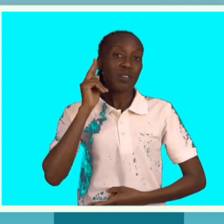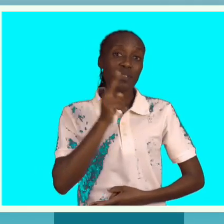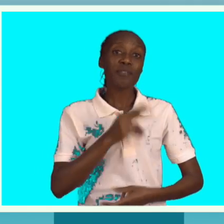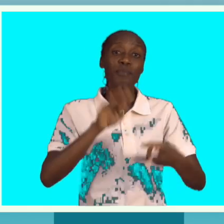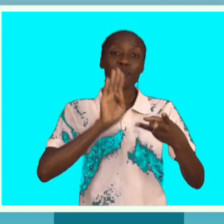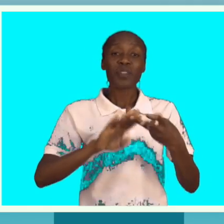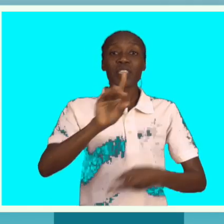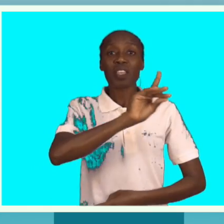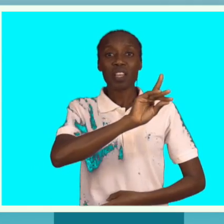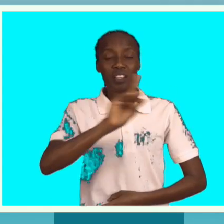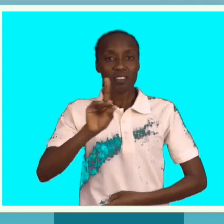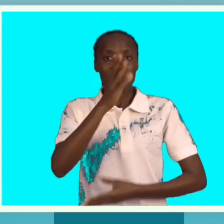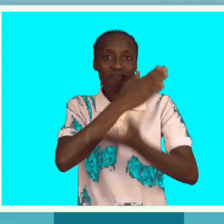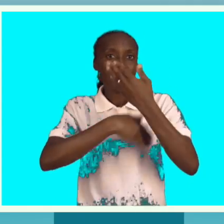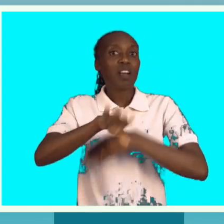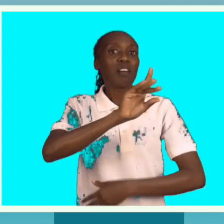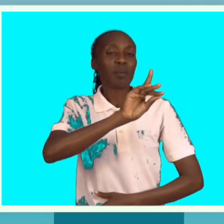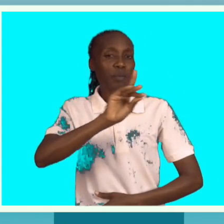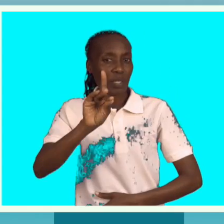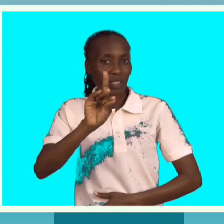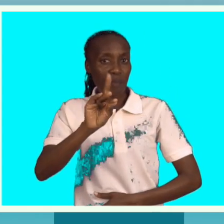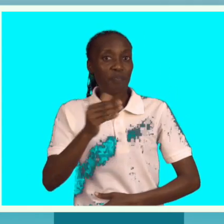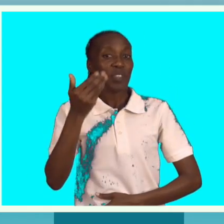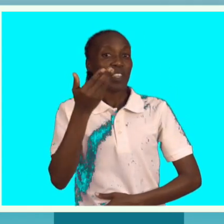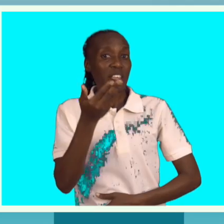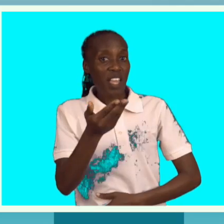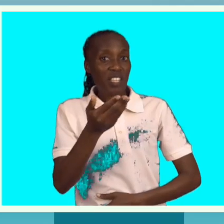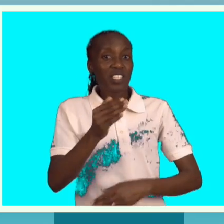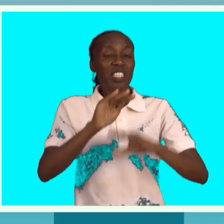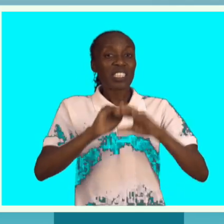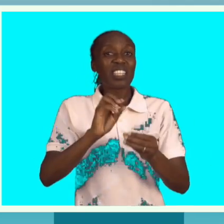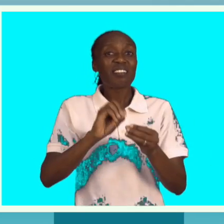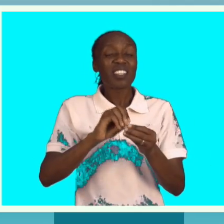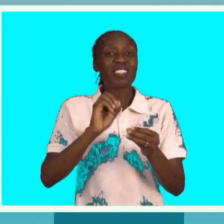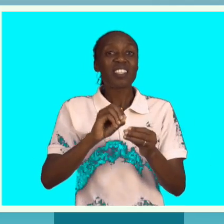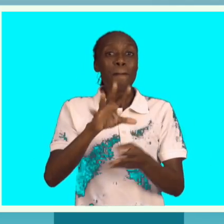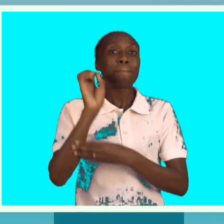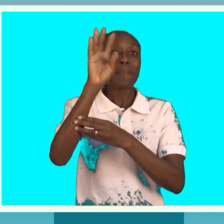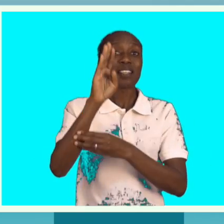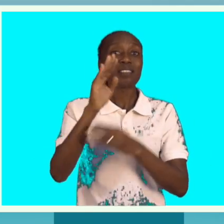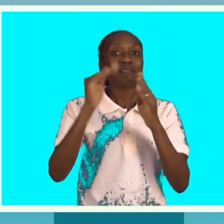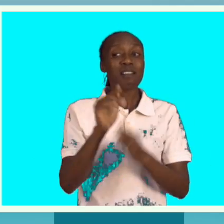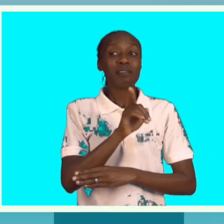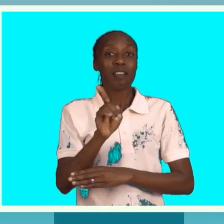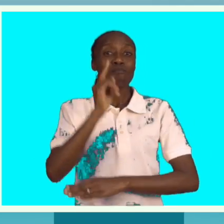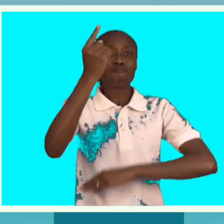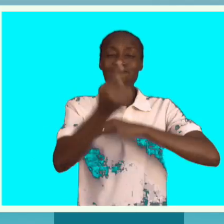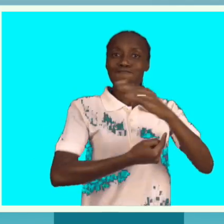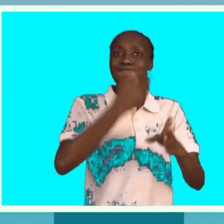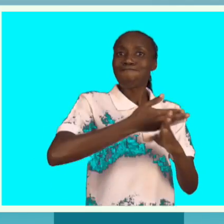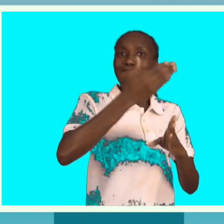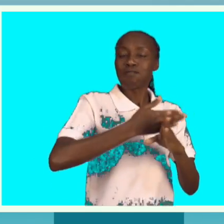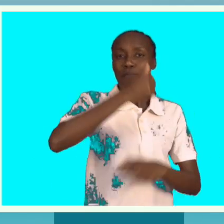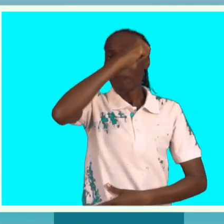e a deficiência paraplésica. Esta, como joga básica, para se deslocar de casa para os treinos, é muito